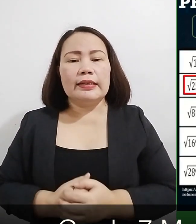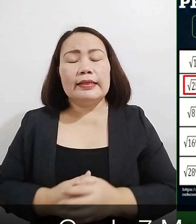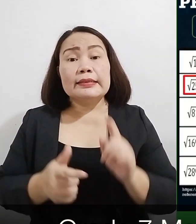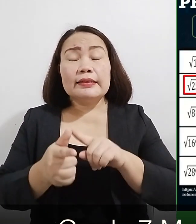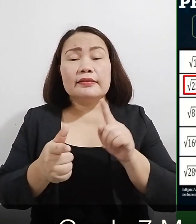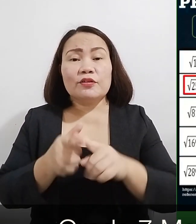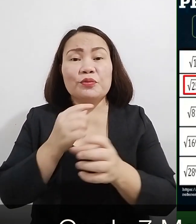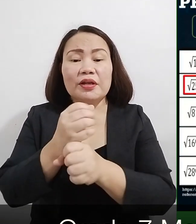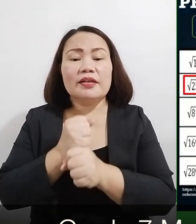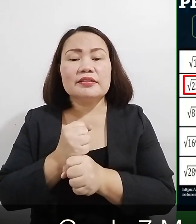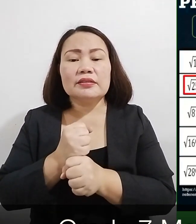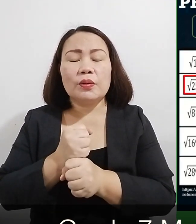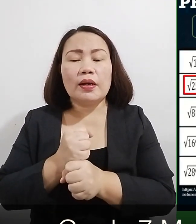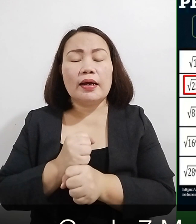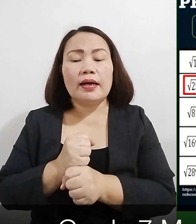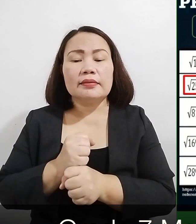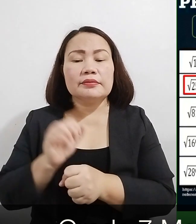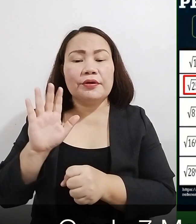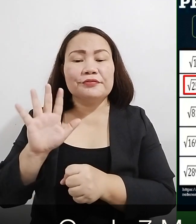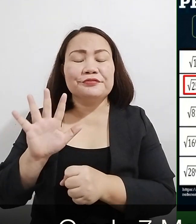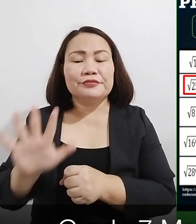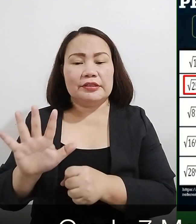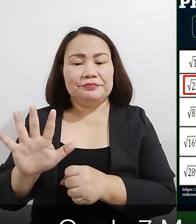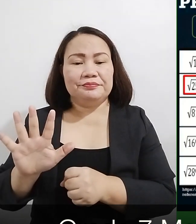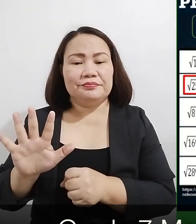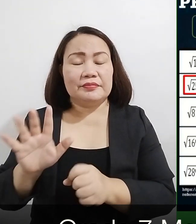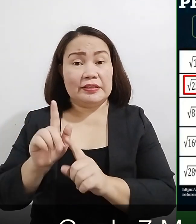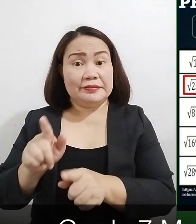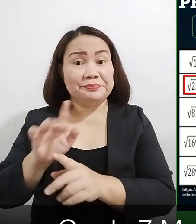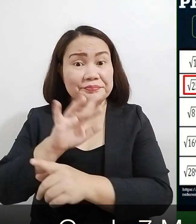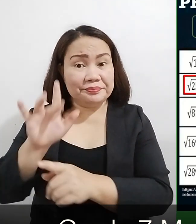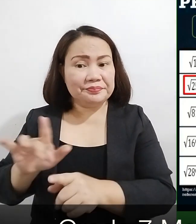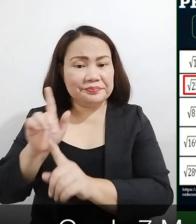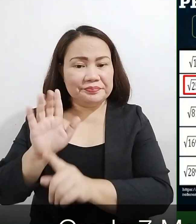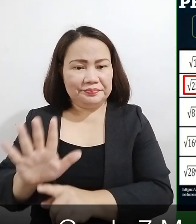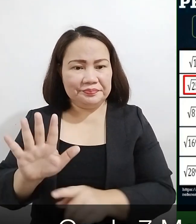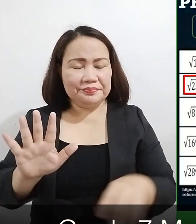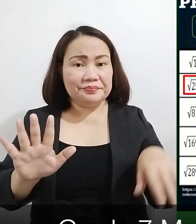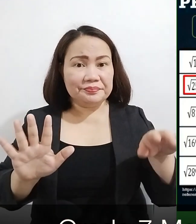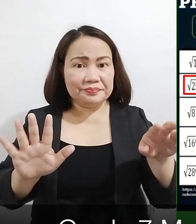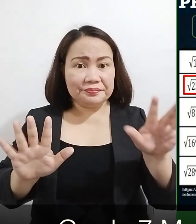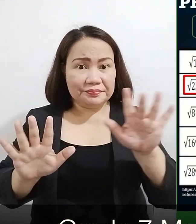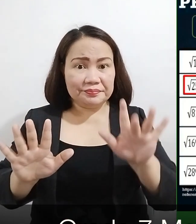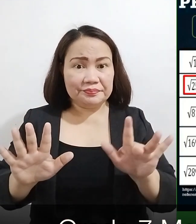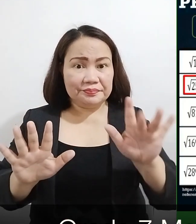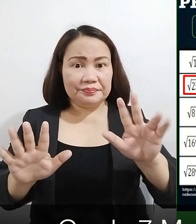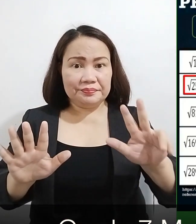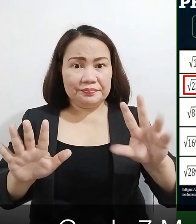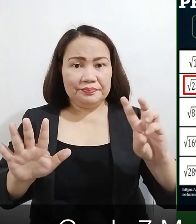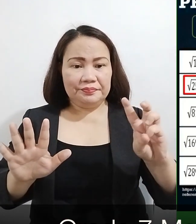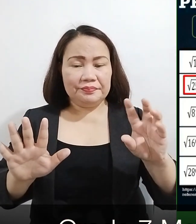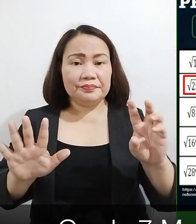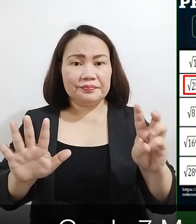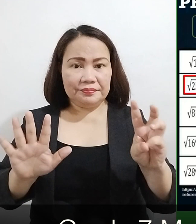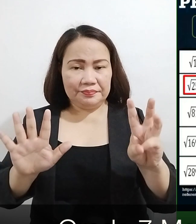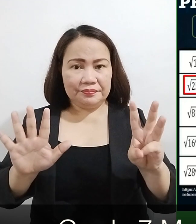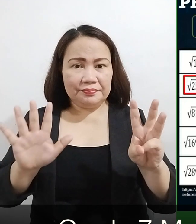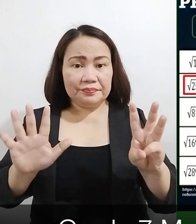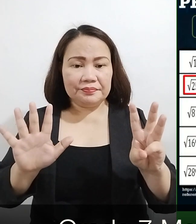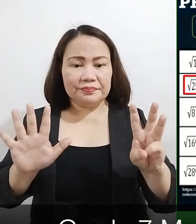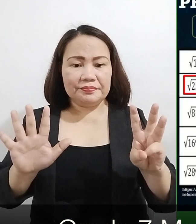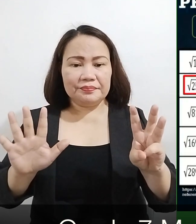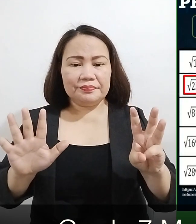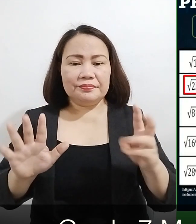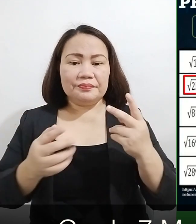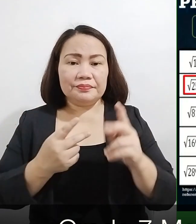Kukunin natin yung square root nito. So, square root of 25 is 5. Square root of 36 is 6. So,